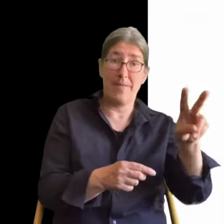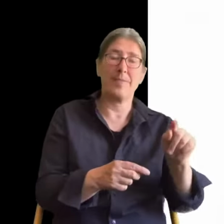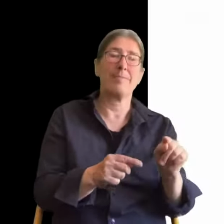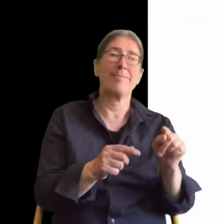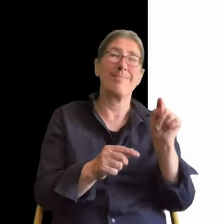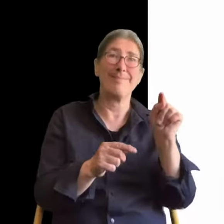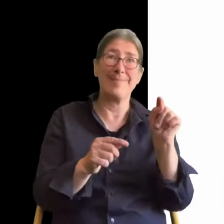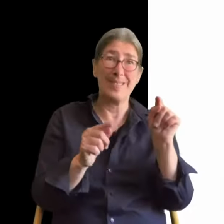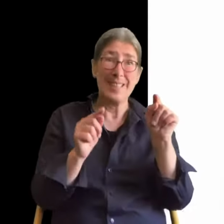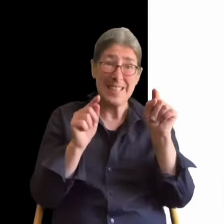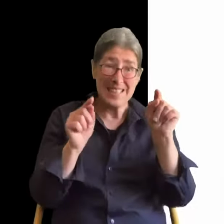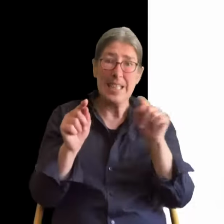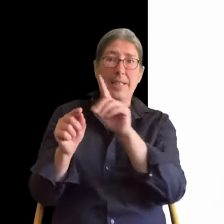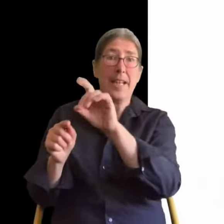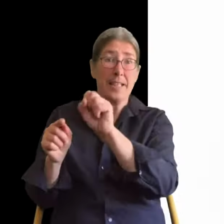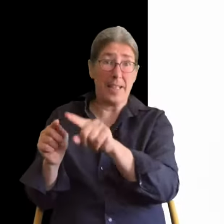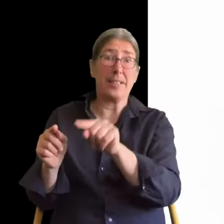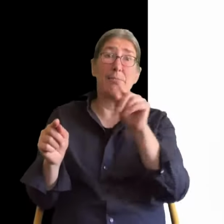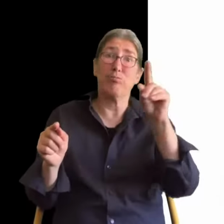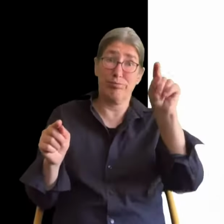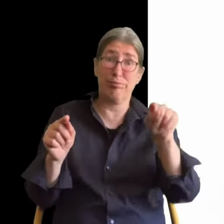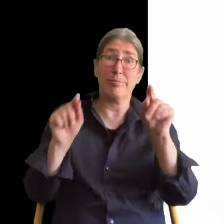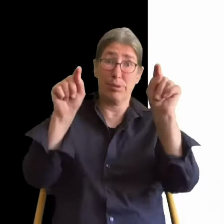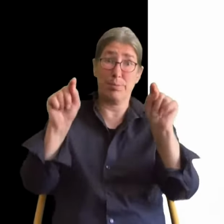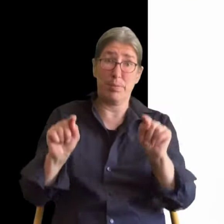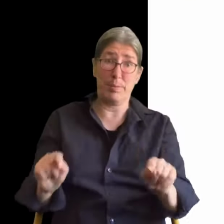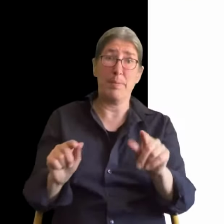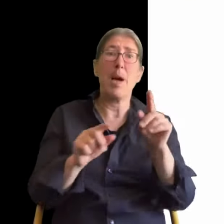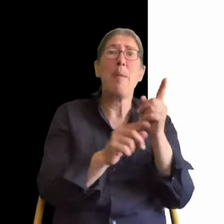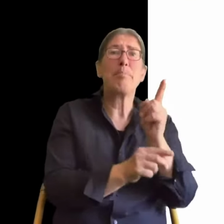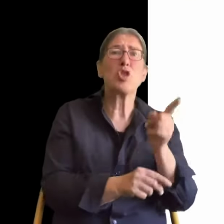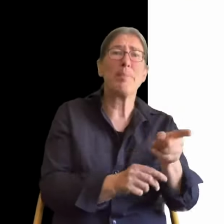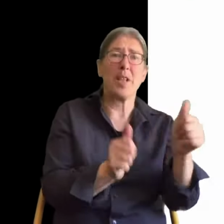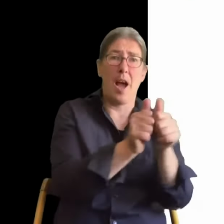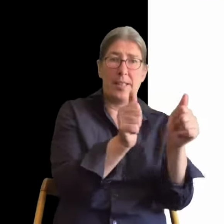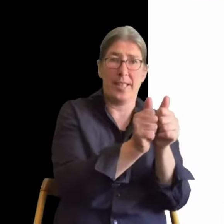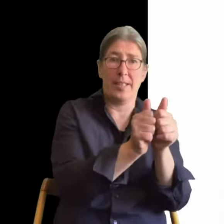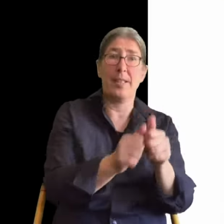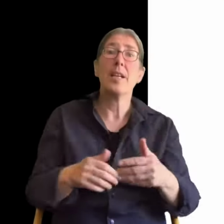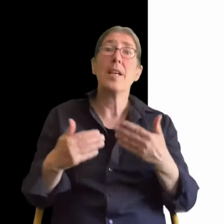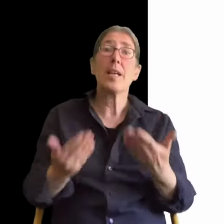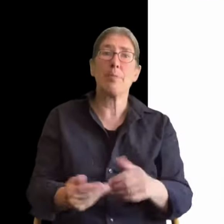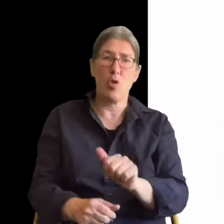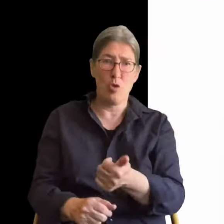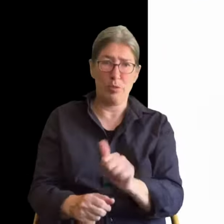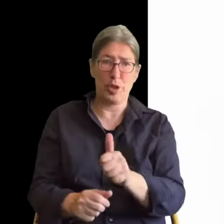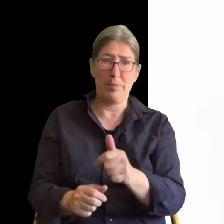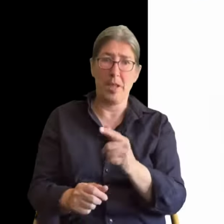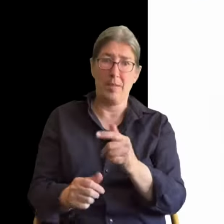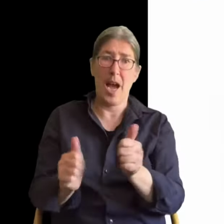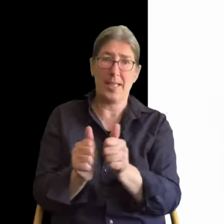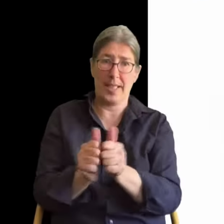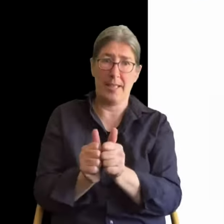Artikel, das sind die bestimmten Artikel. Der, die, das, den, das sind bestimmte Artikel. Und es gibt auch unbestimmte Artikel und das zeige ich